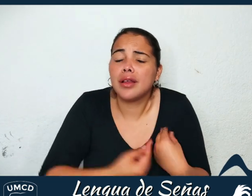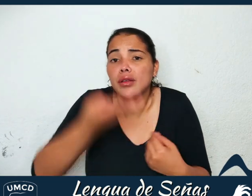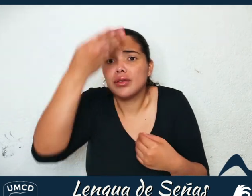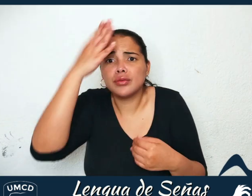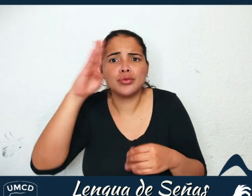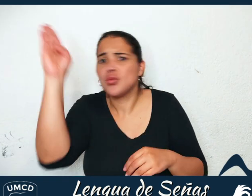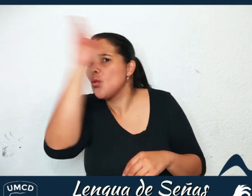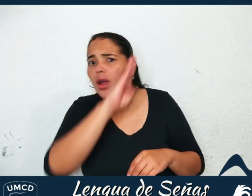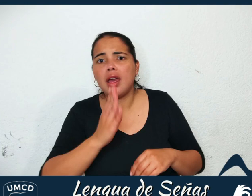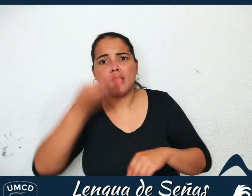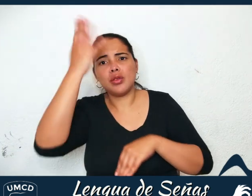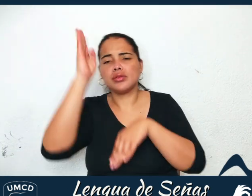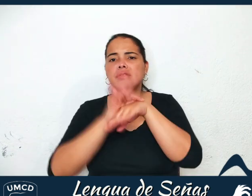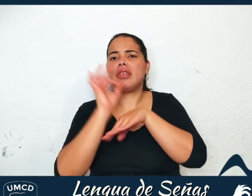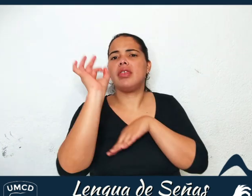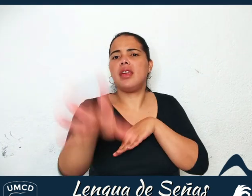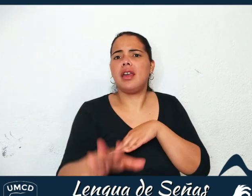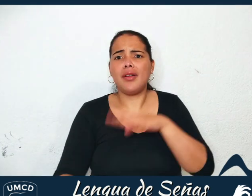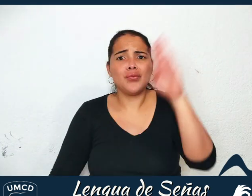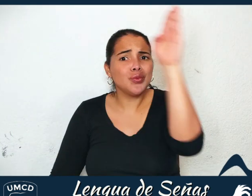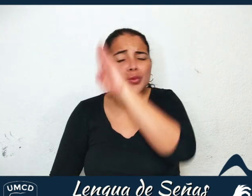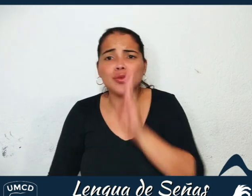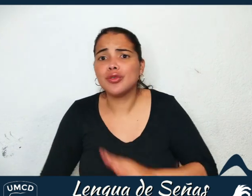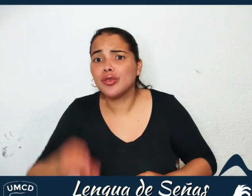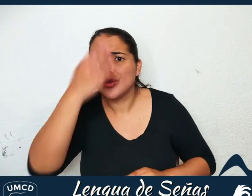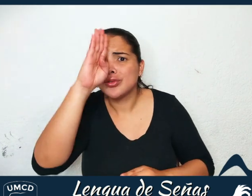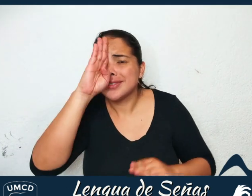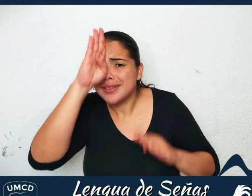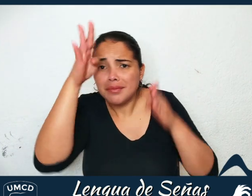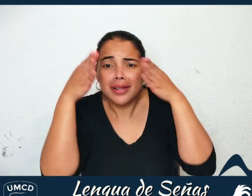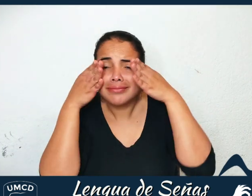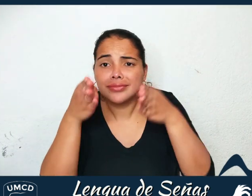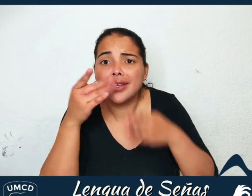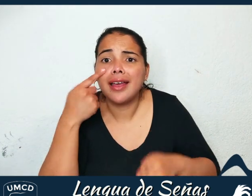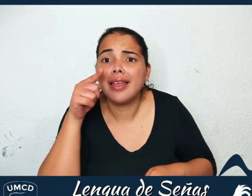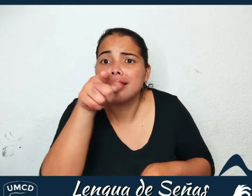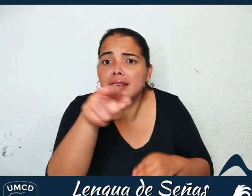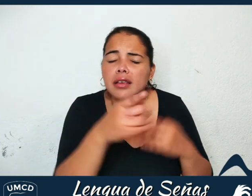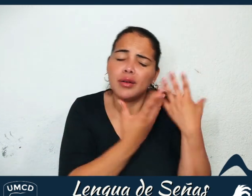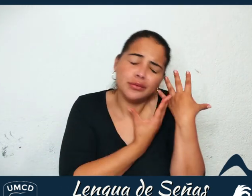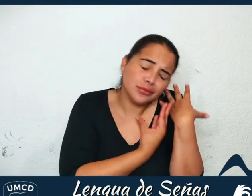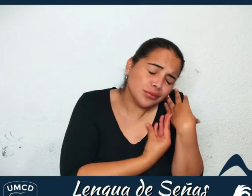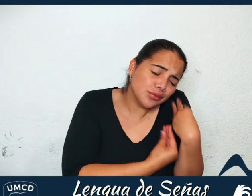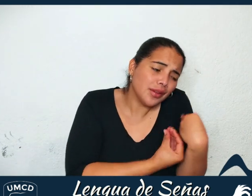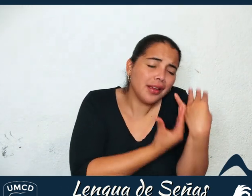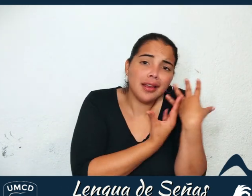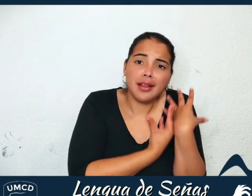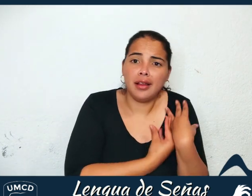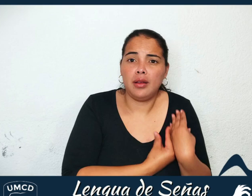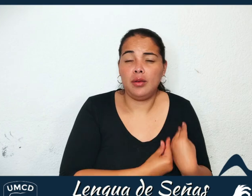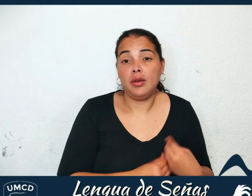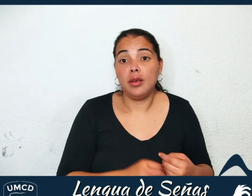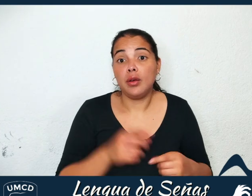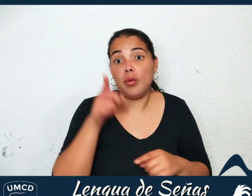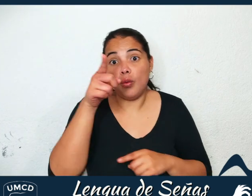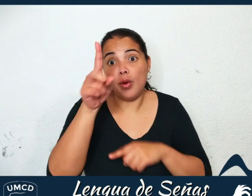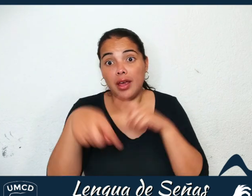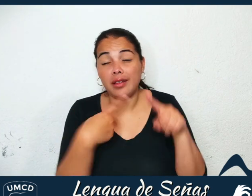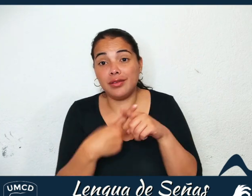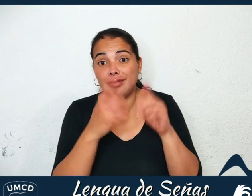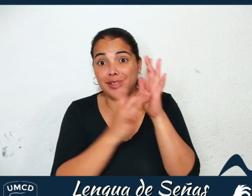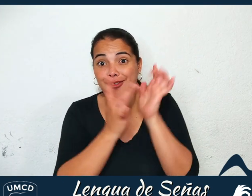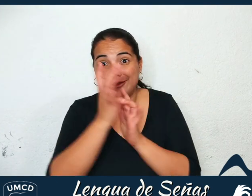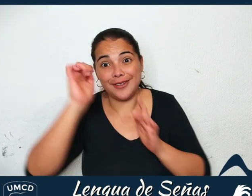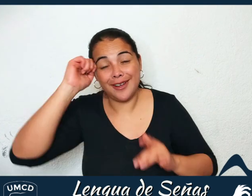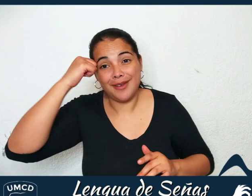Eso quiere decir que no hay ningún momento en el que Dios no pueda obrar en nuestro favor consolándonos. Cuando Jesucristo